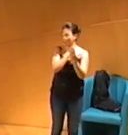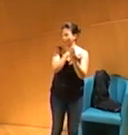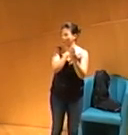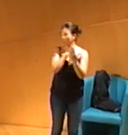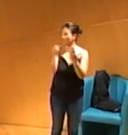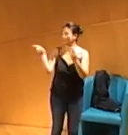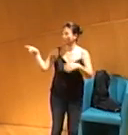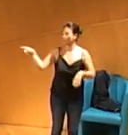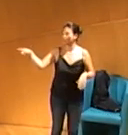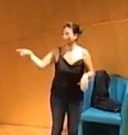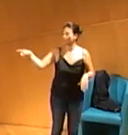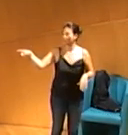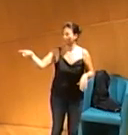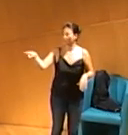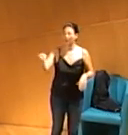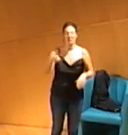La couverture du livre,